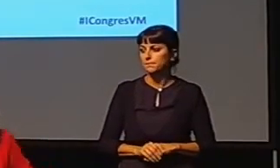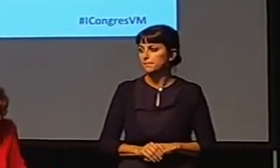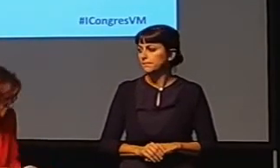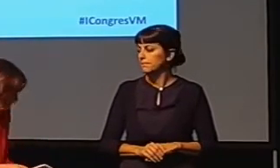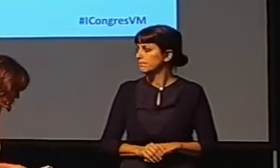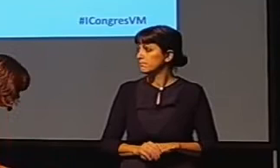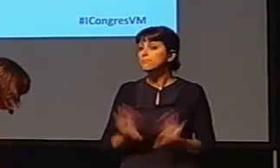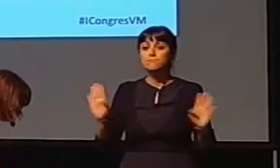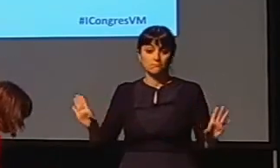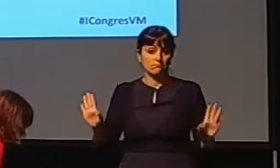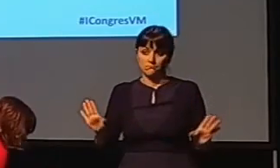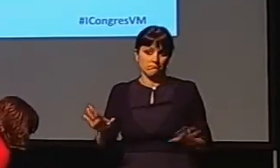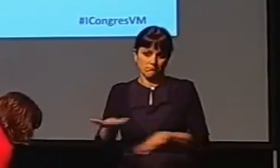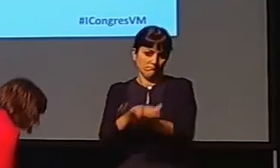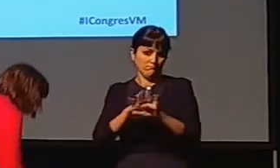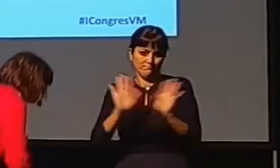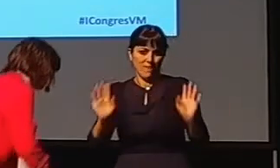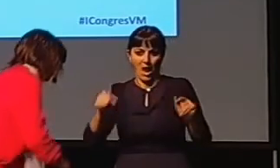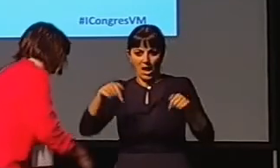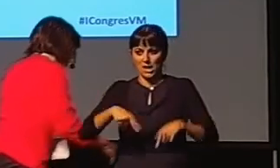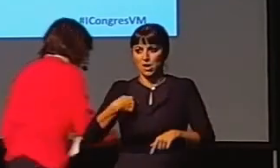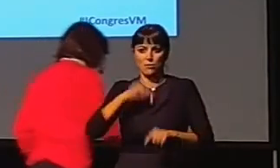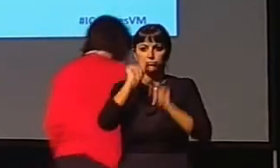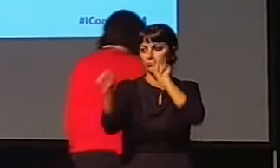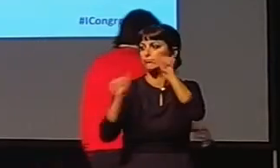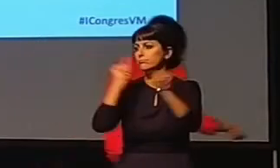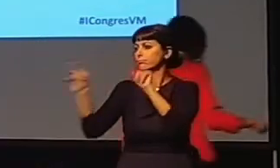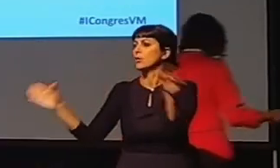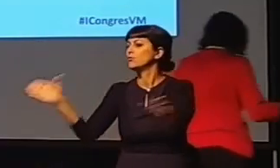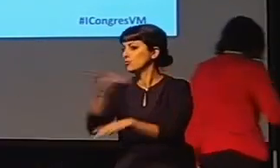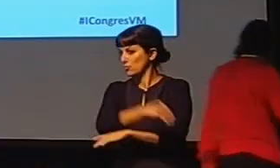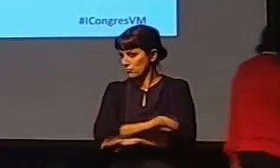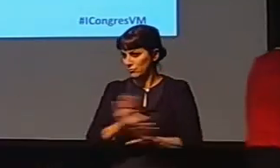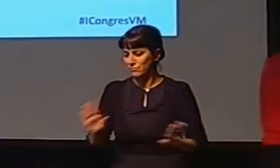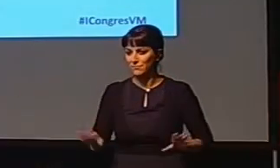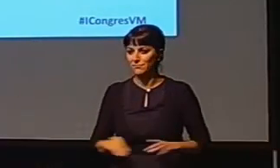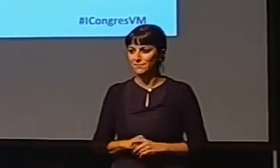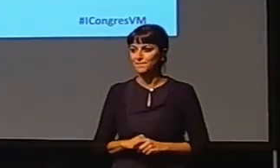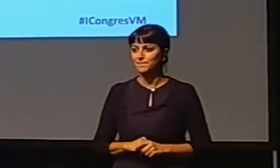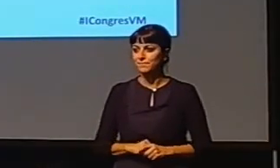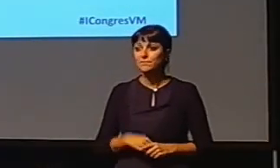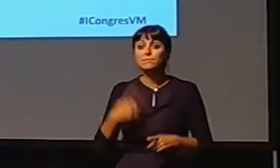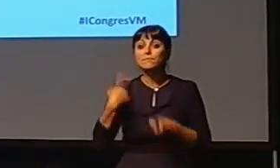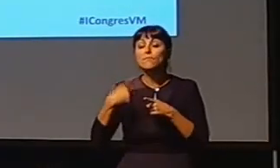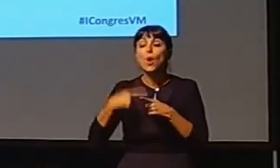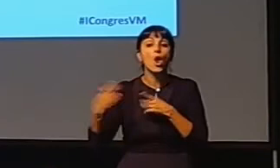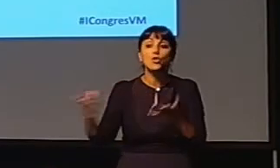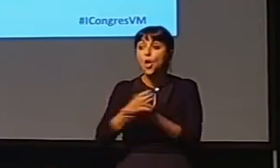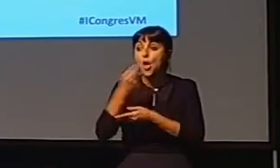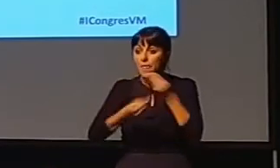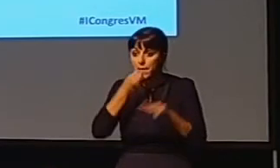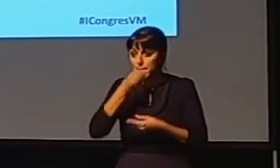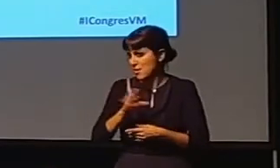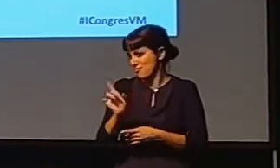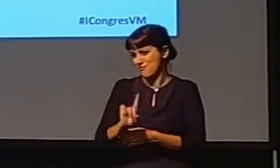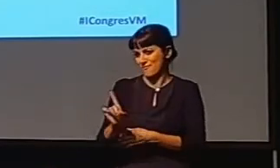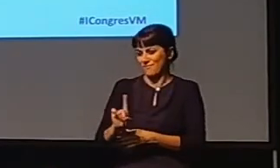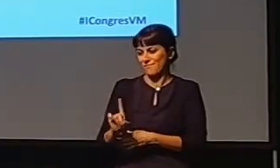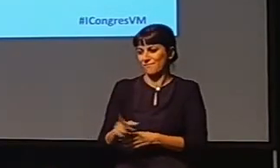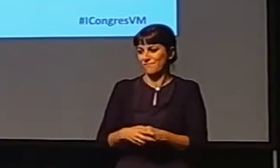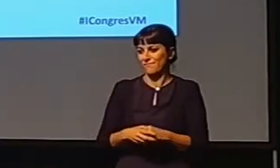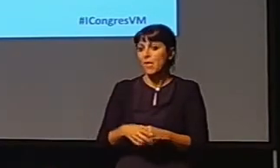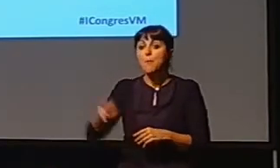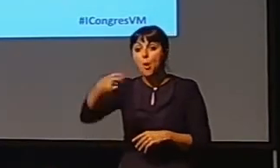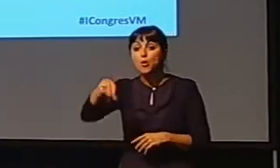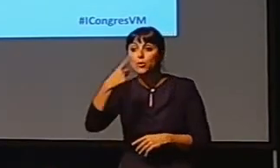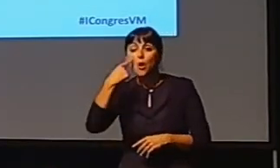Aquí pringa tothom, el que diré ara, perquè no hi ha ningú que ho estigui fent bé. Les menors, us sonen les menors? Us sonen